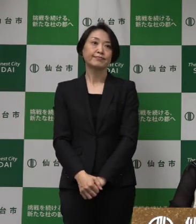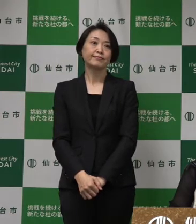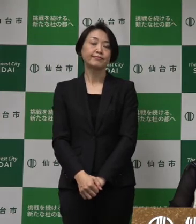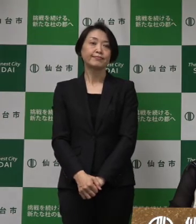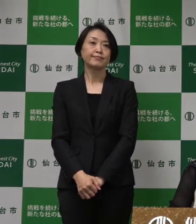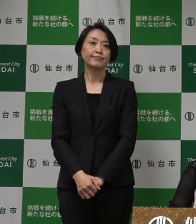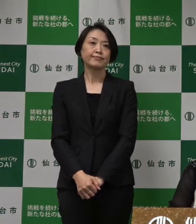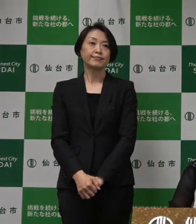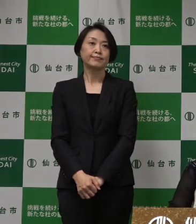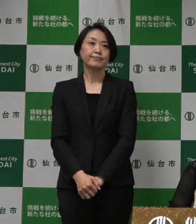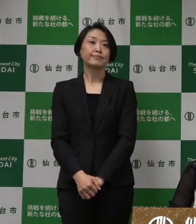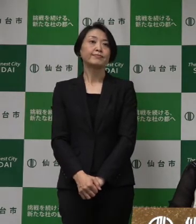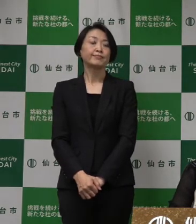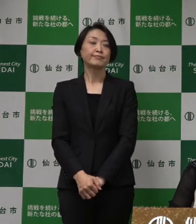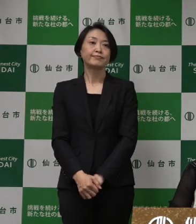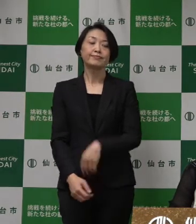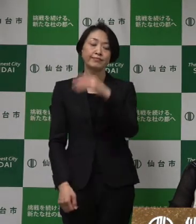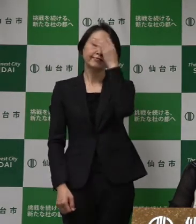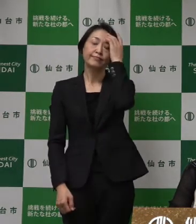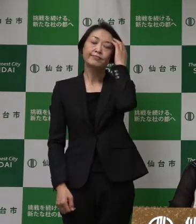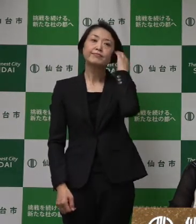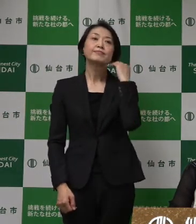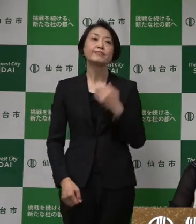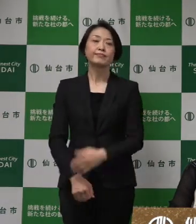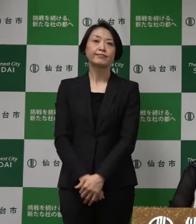はい、他にご質問いかがでしょうか。読売さんどうぞ。